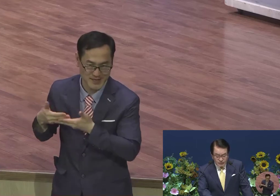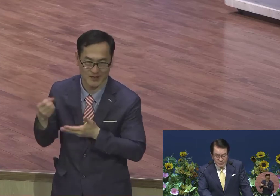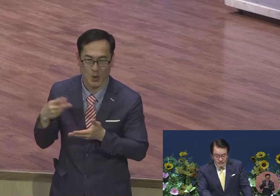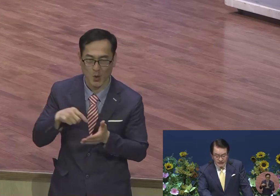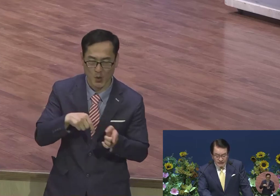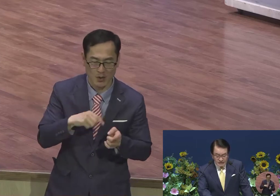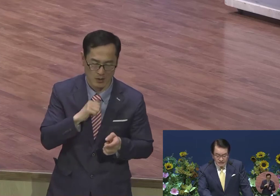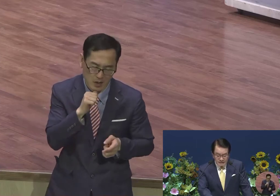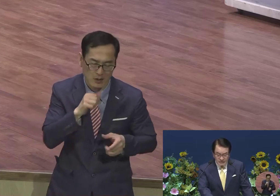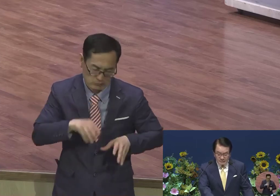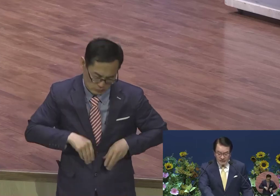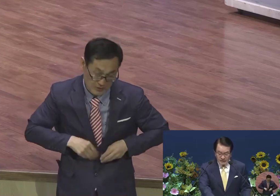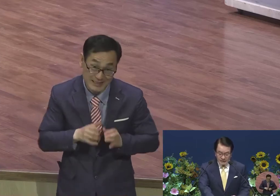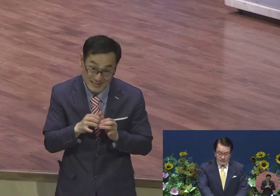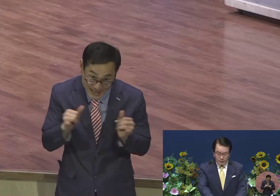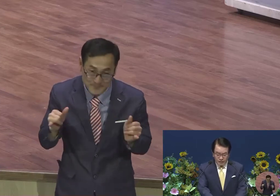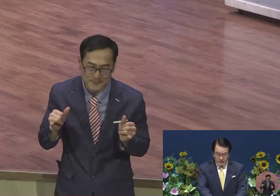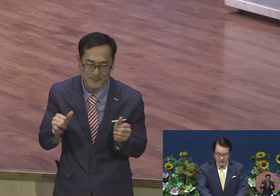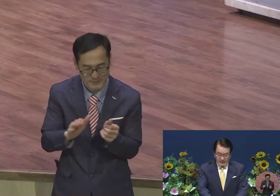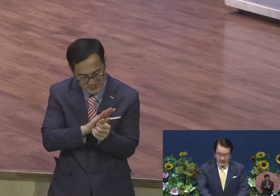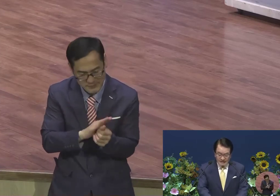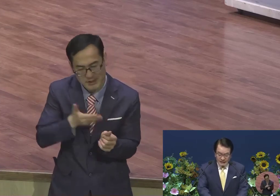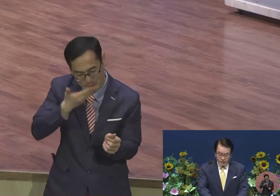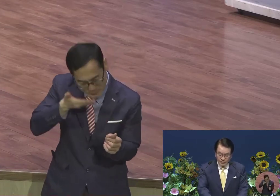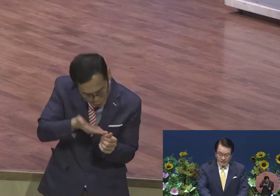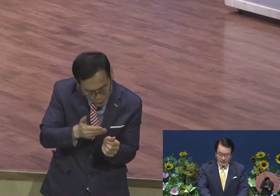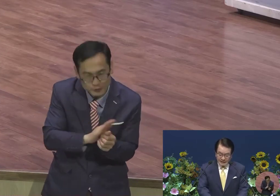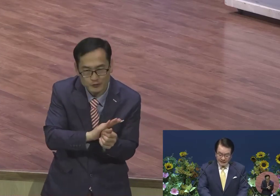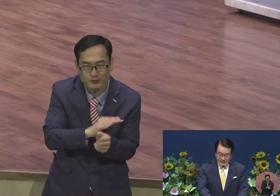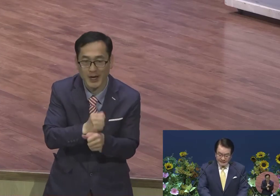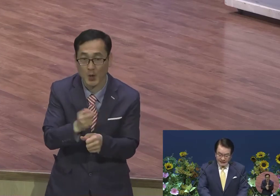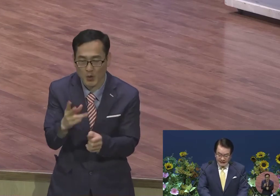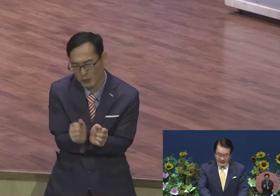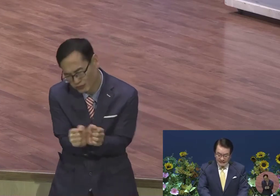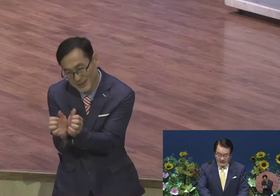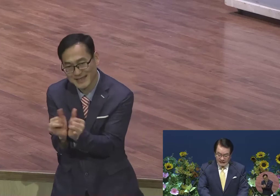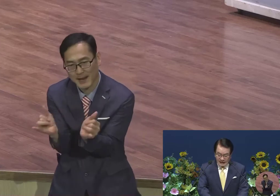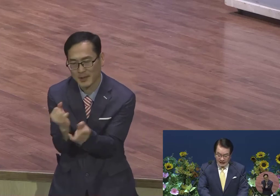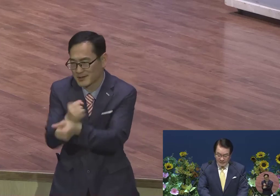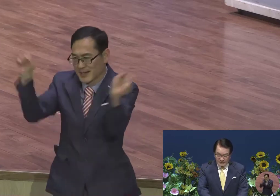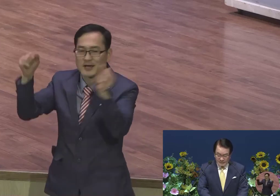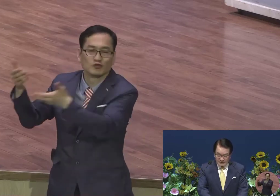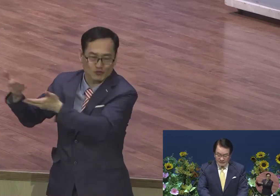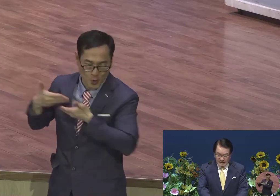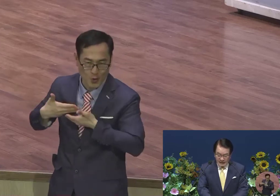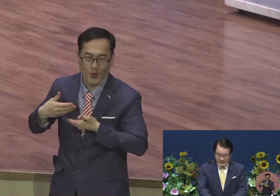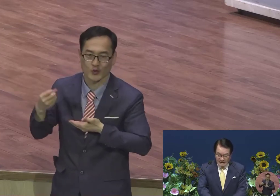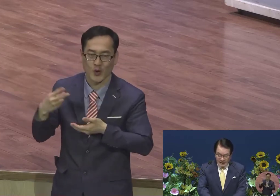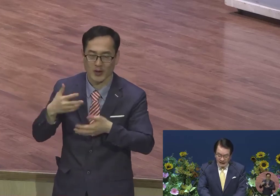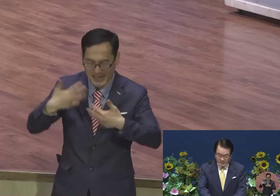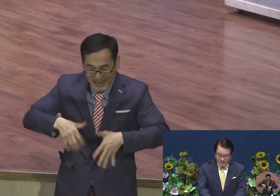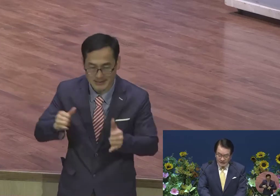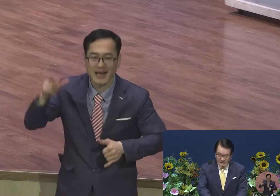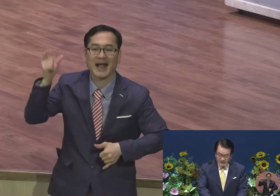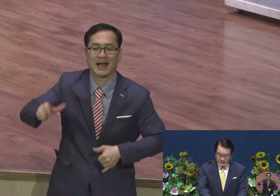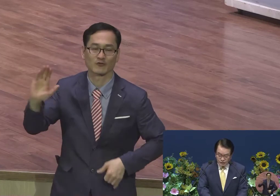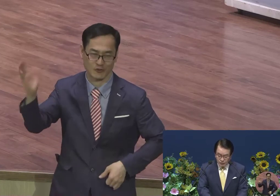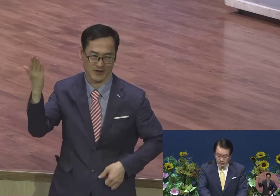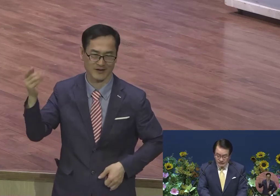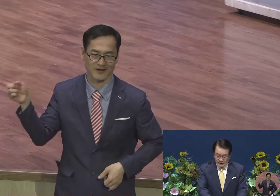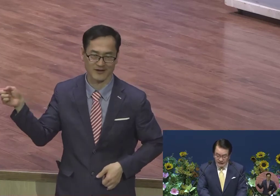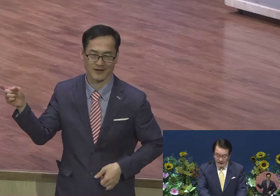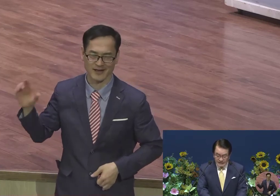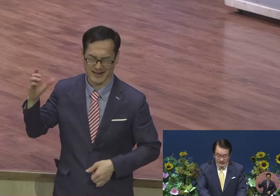굶주린 자에게 음식입니다 묶인 자에게 자유이며 악한 자에게 강함이며 약한 자의 강함입니다